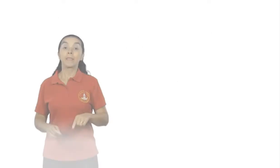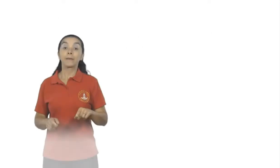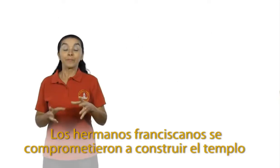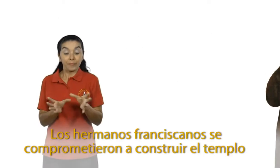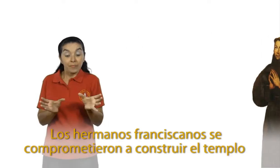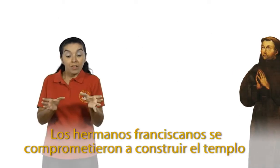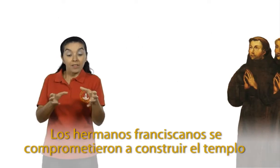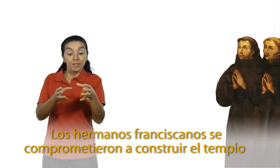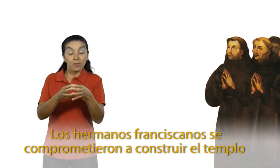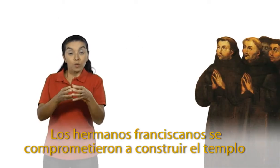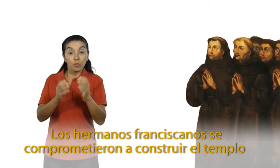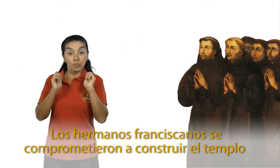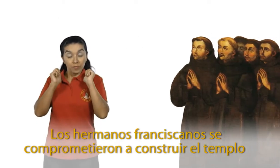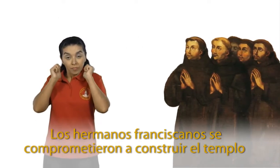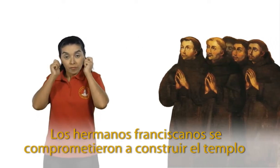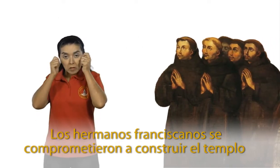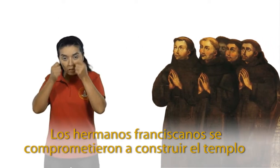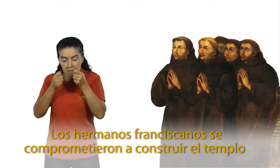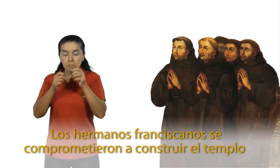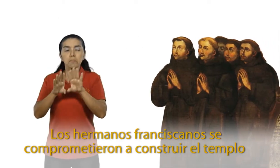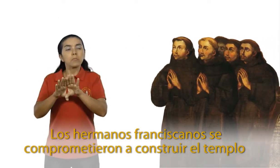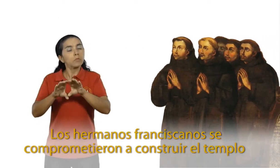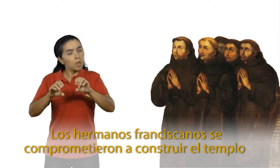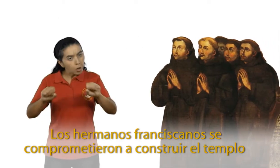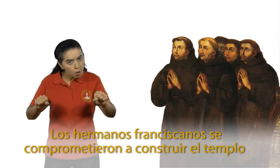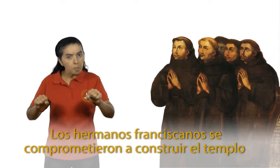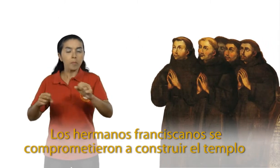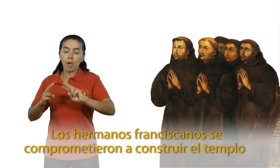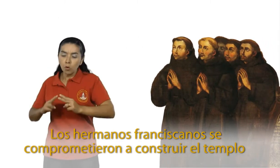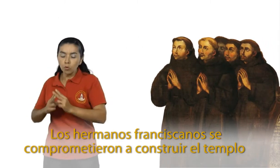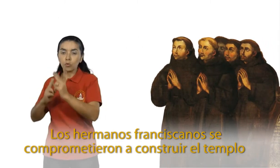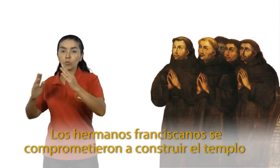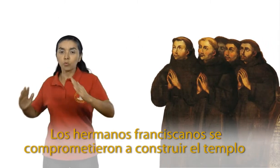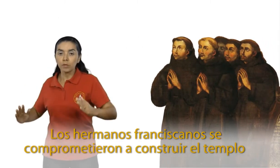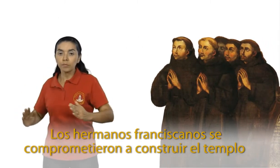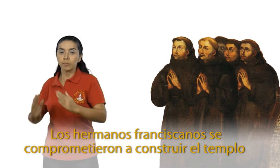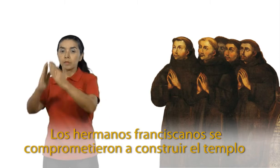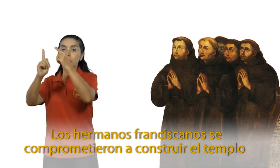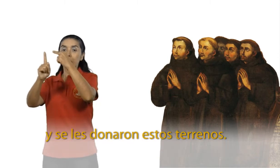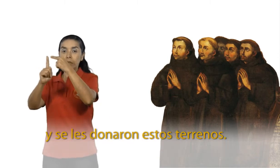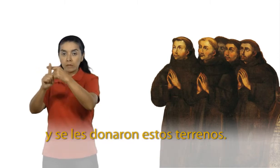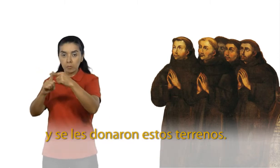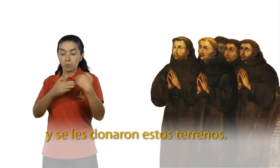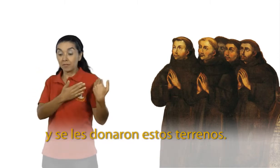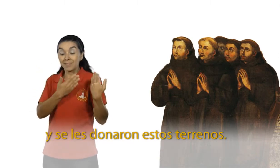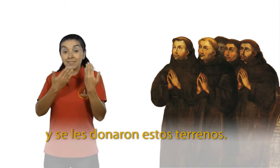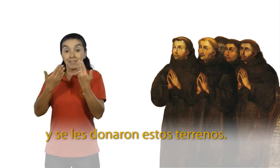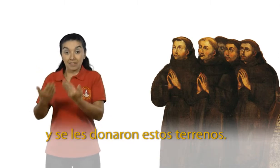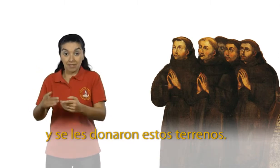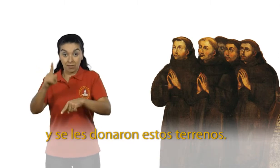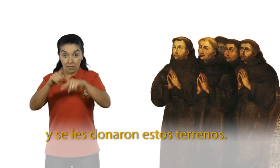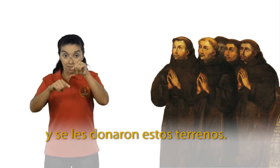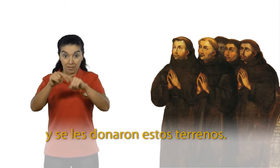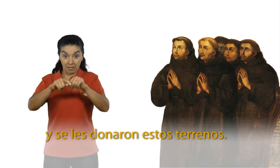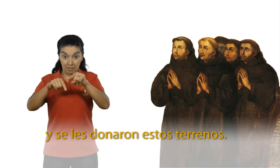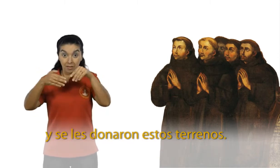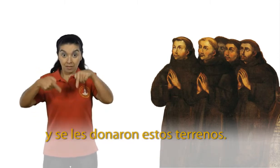Los hermanos franciscanos se comprometieron a construir el templo y se les donaron estos terrenos.